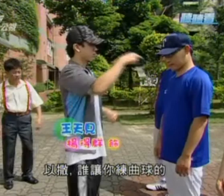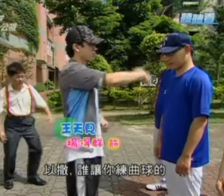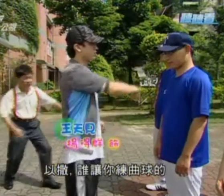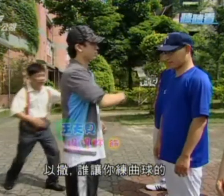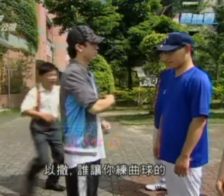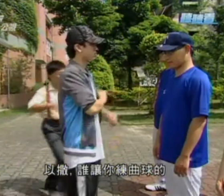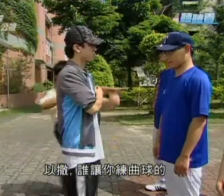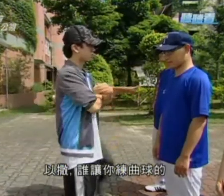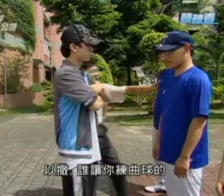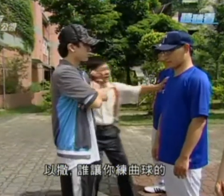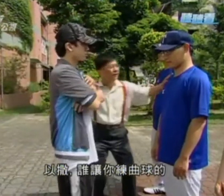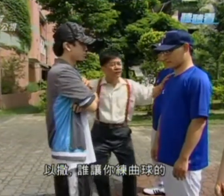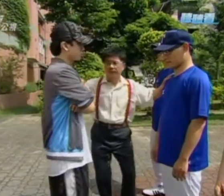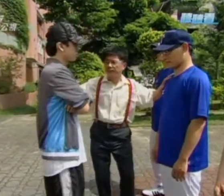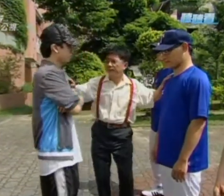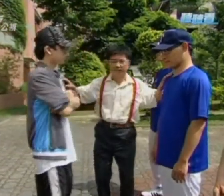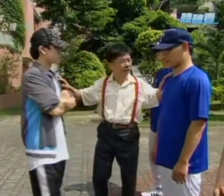谁让你练曲球的？